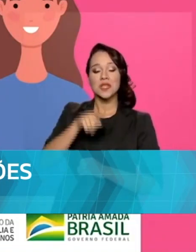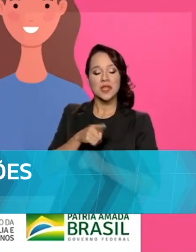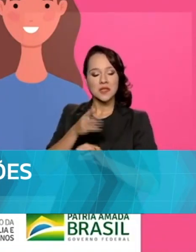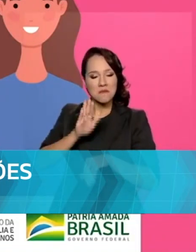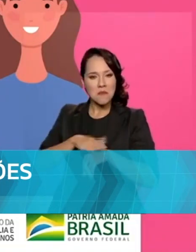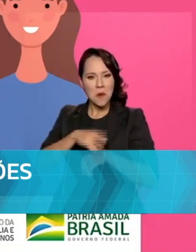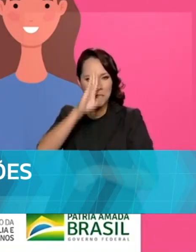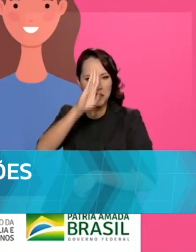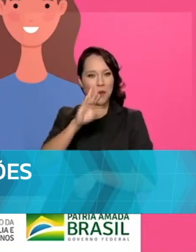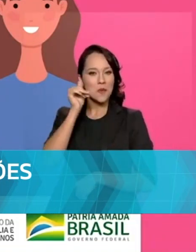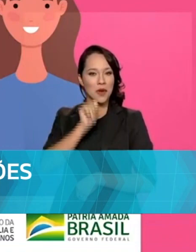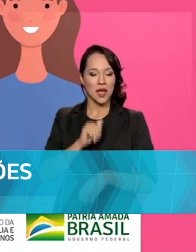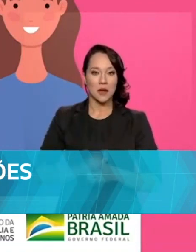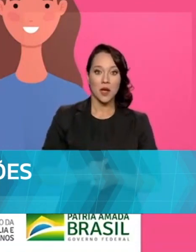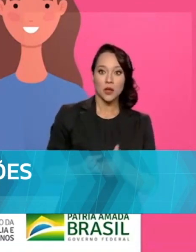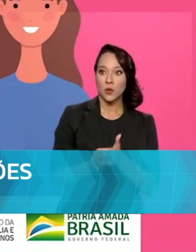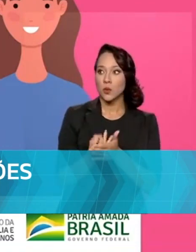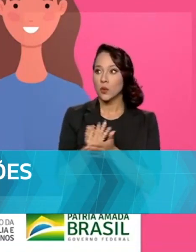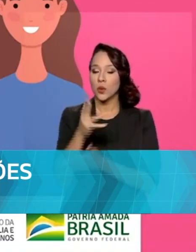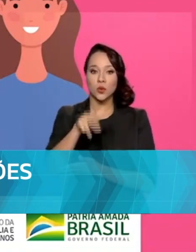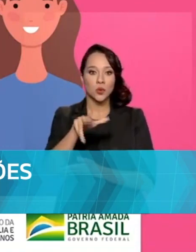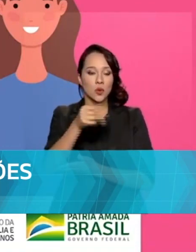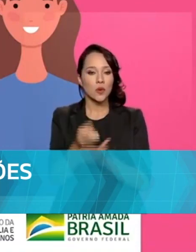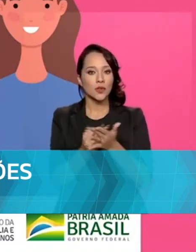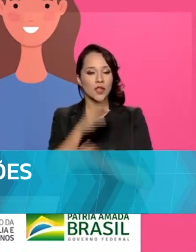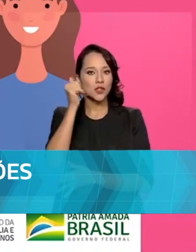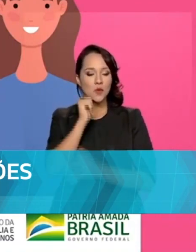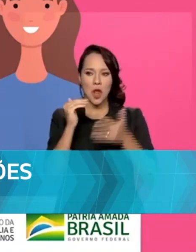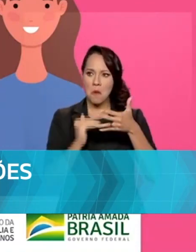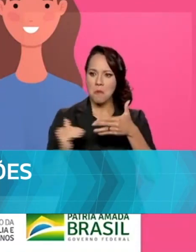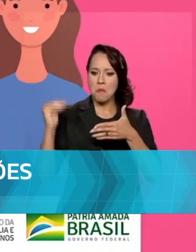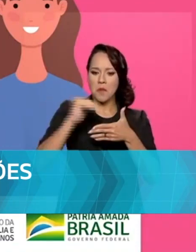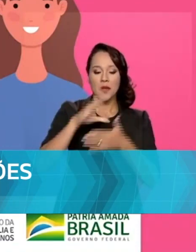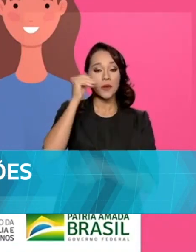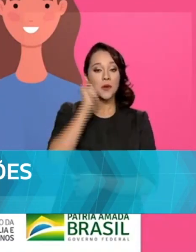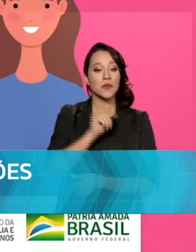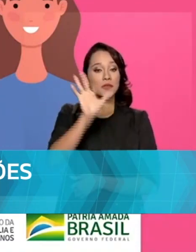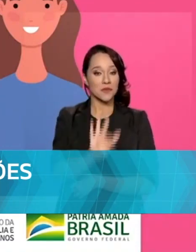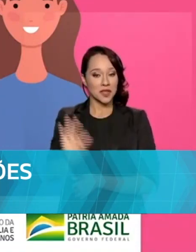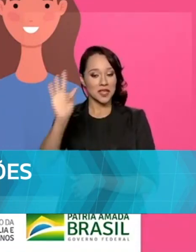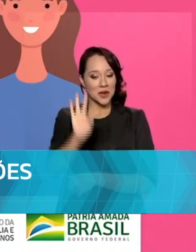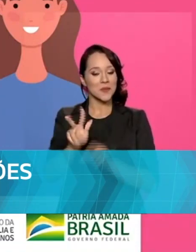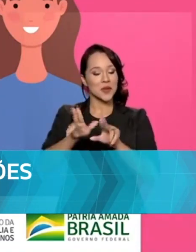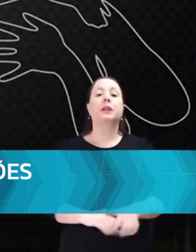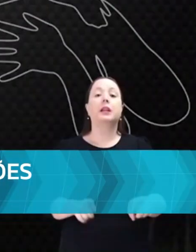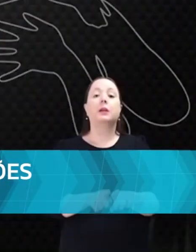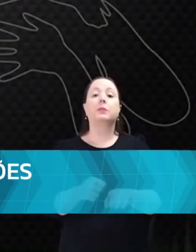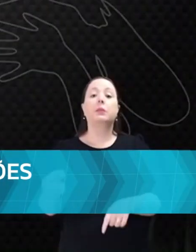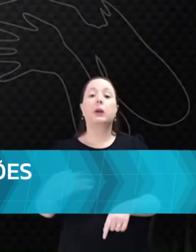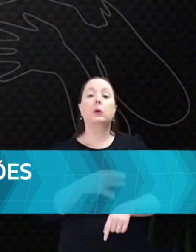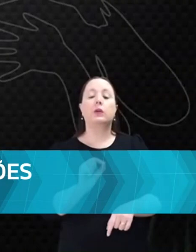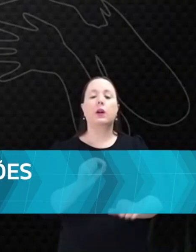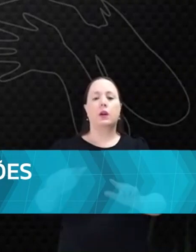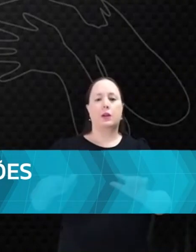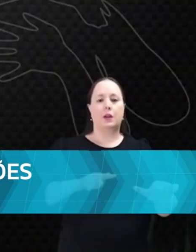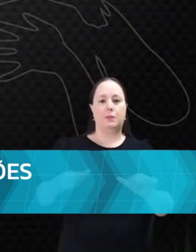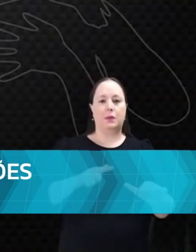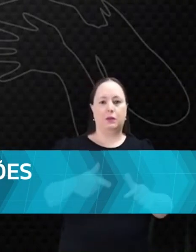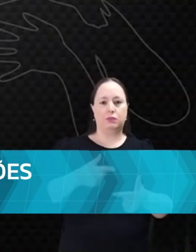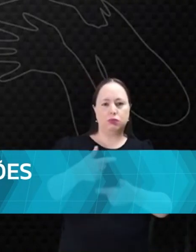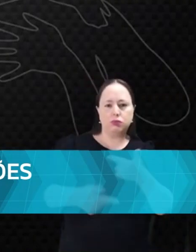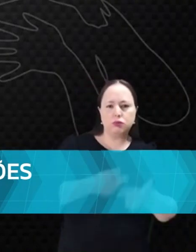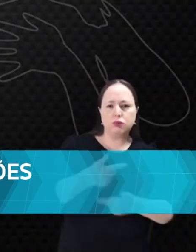por mulheres. Nunca teve tantas mulheres no alto escalão do governo federal como agora. Para ela, o